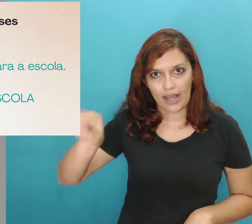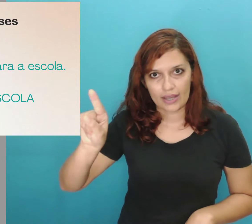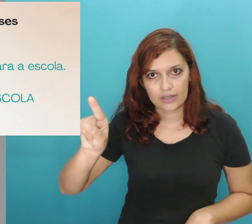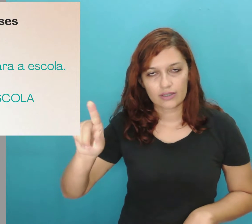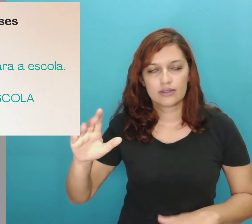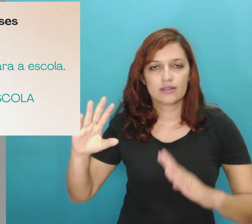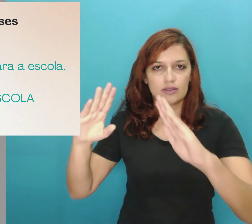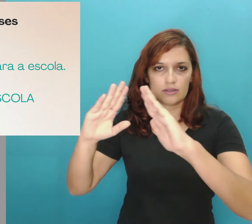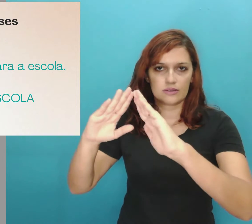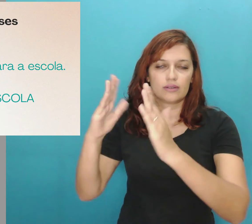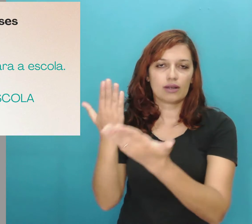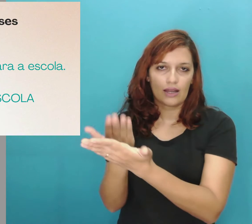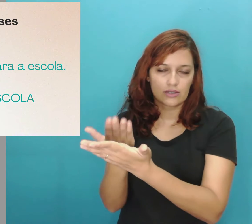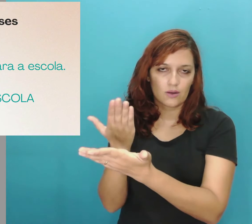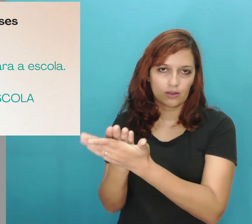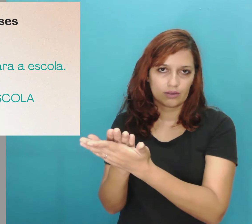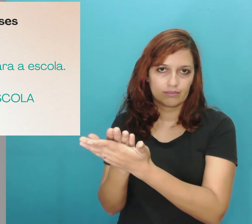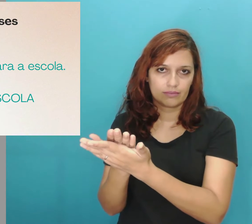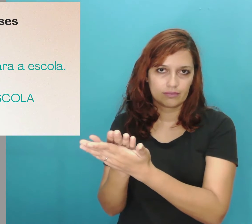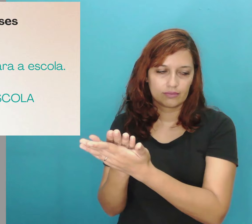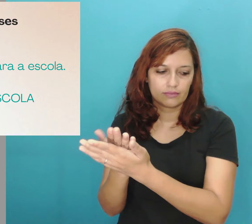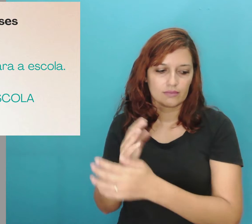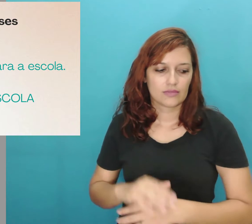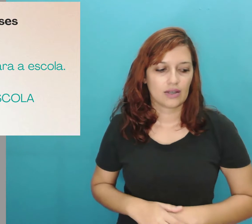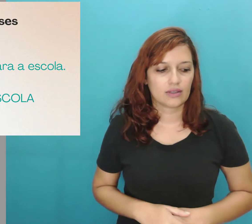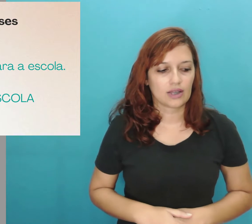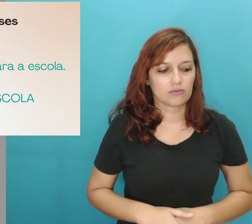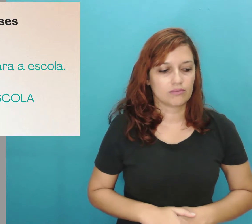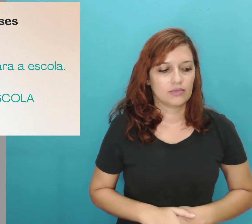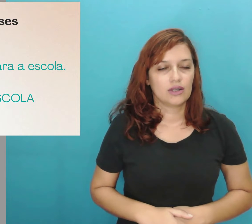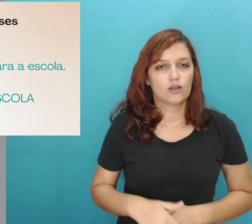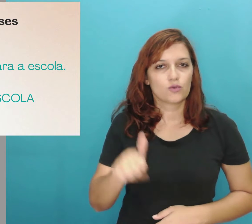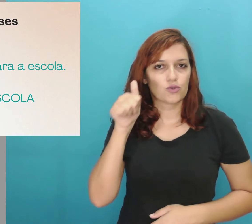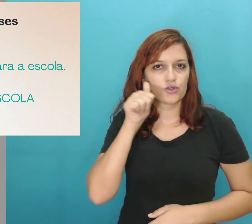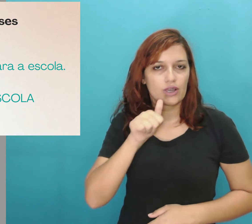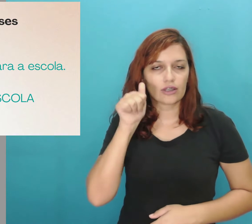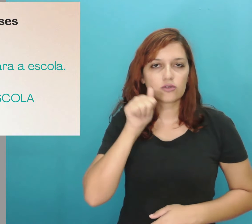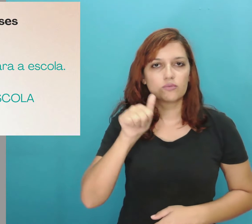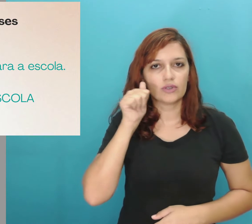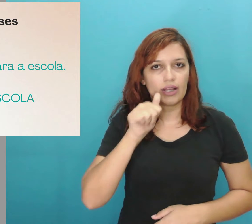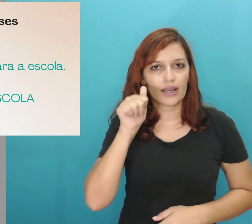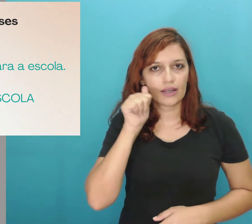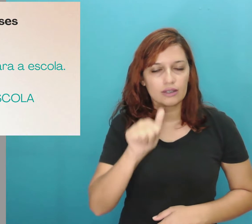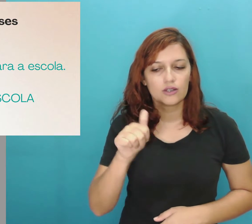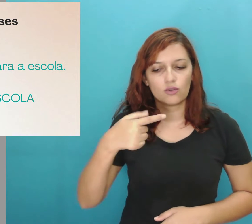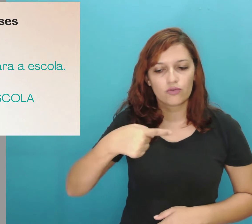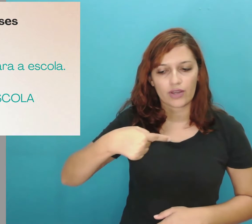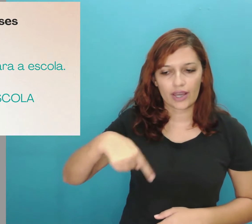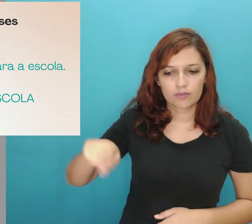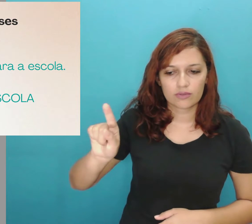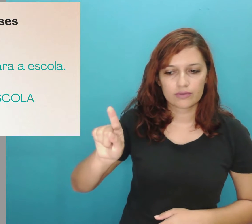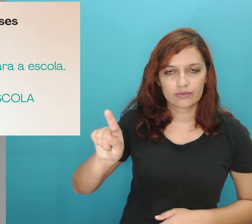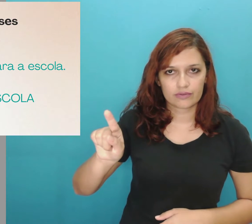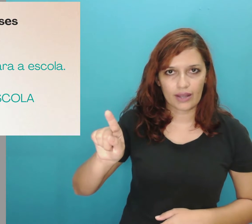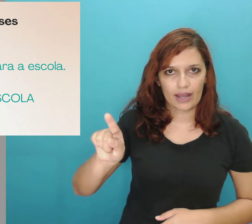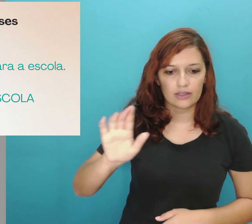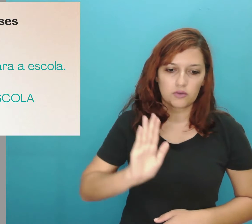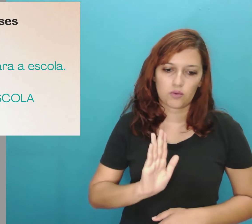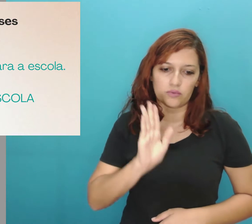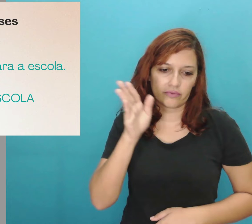vai à escola. Então, o sujeito, mulher, o verbo, vai ou